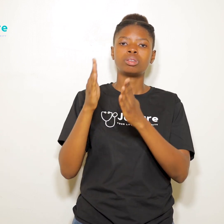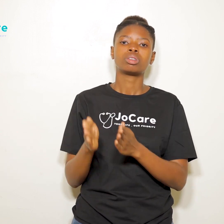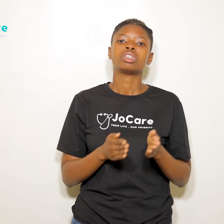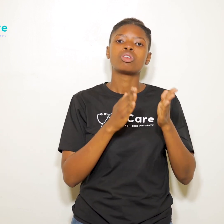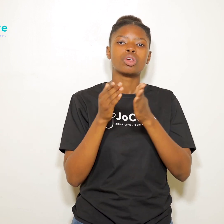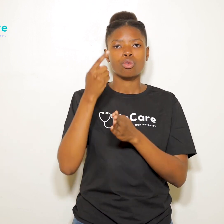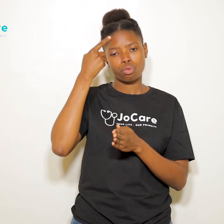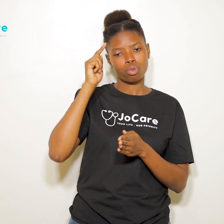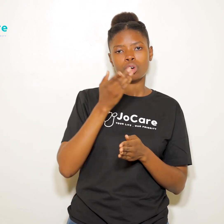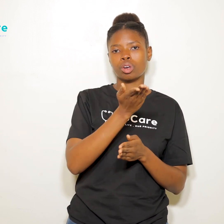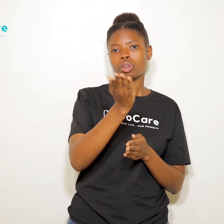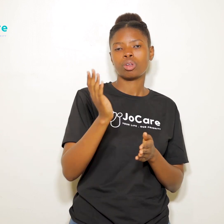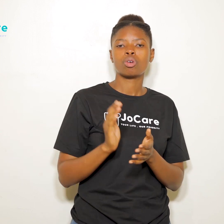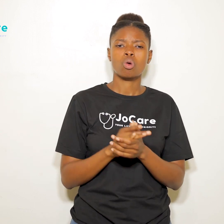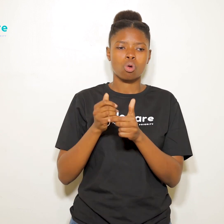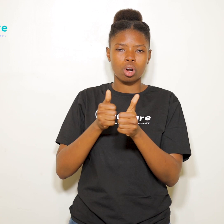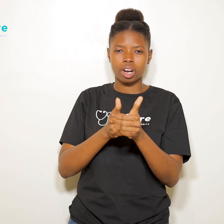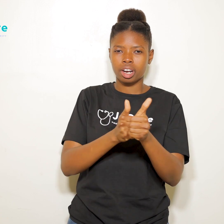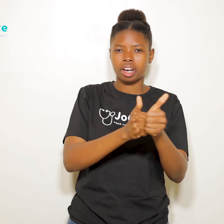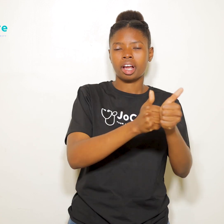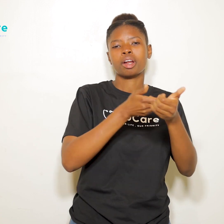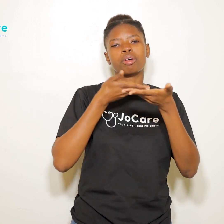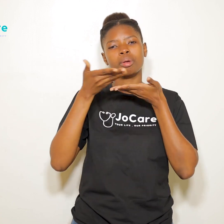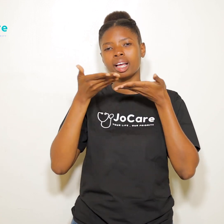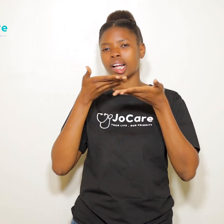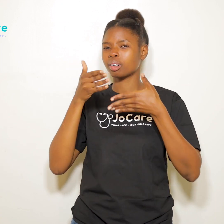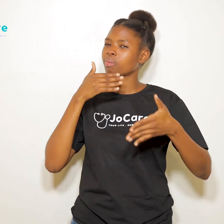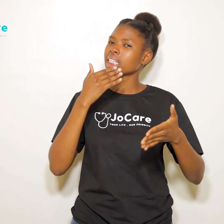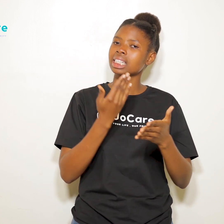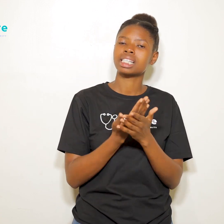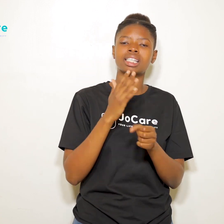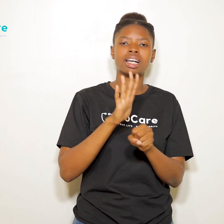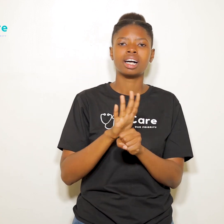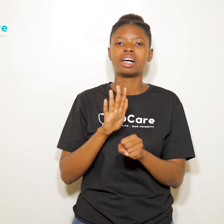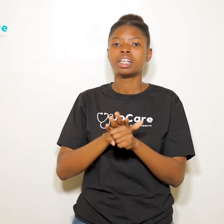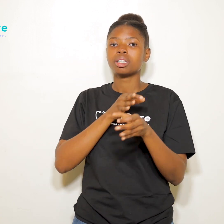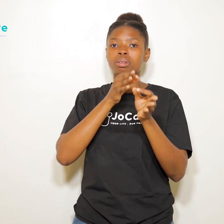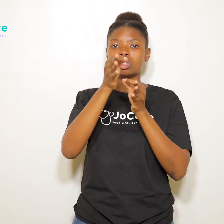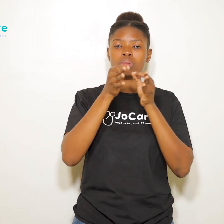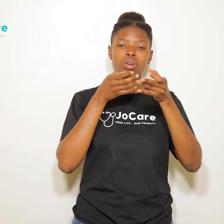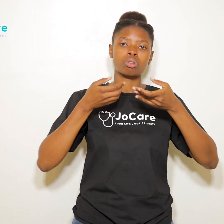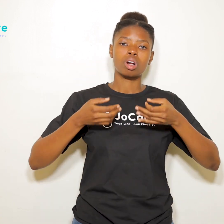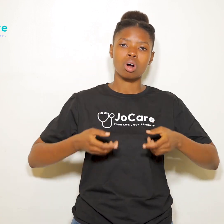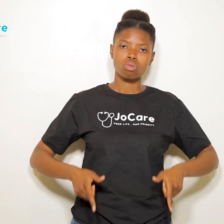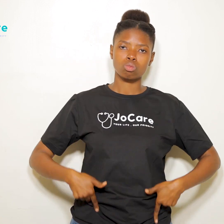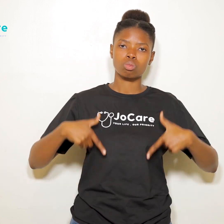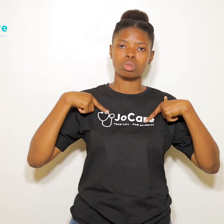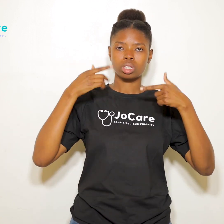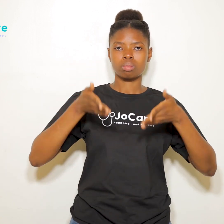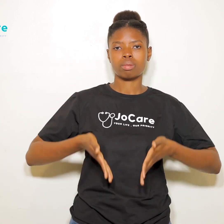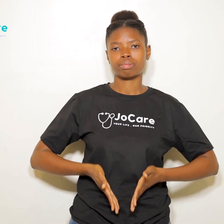twabateguriye uruhererekane rw'ibiganiro byiza cyane bibasobanurira ubuzima bwanyu bw'imyororokere.